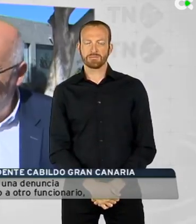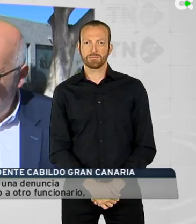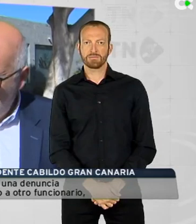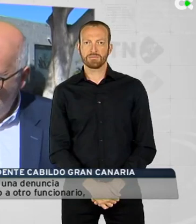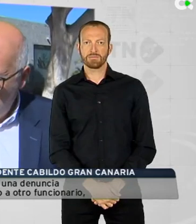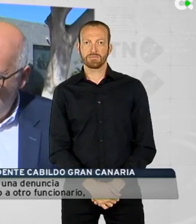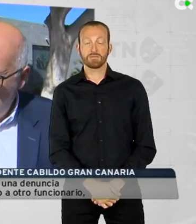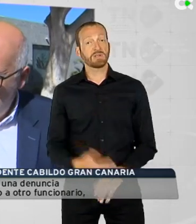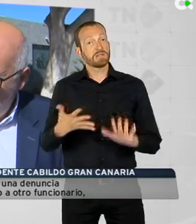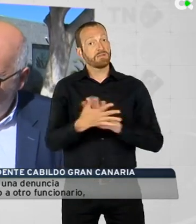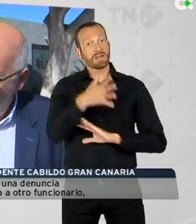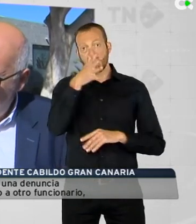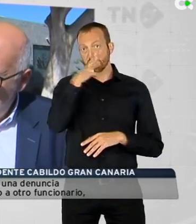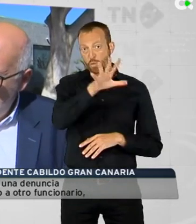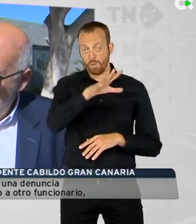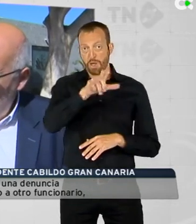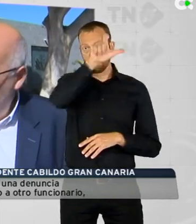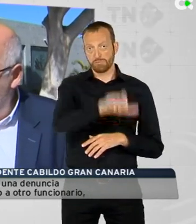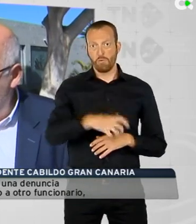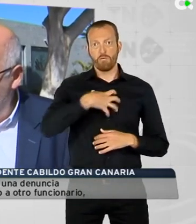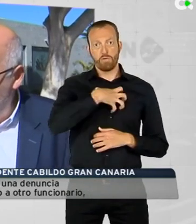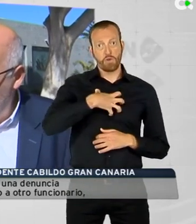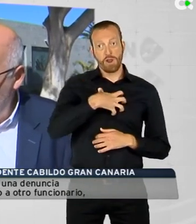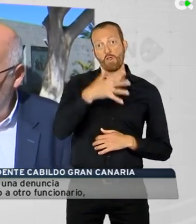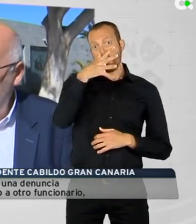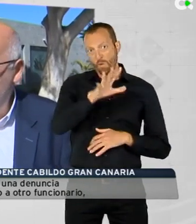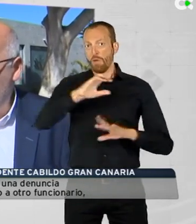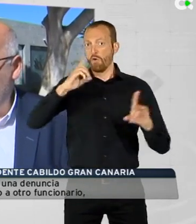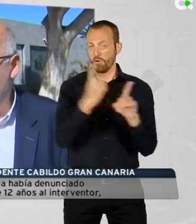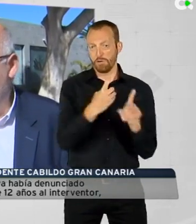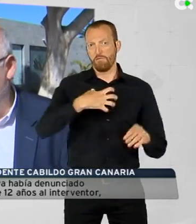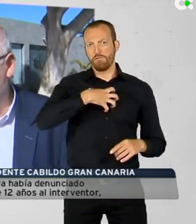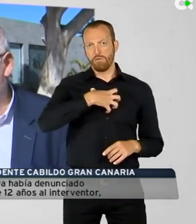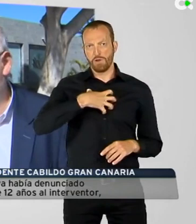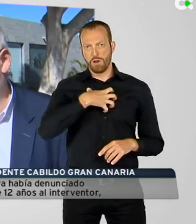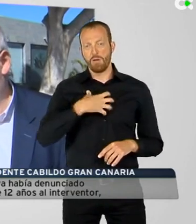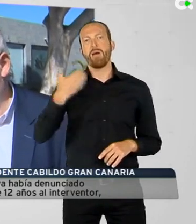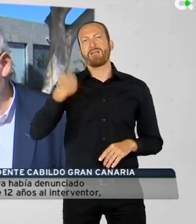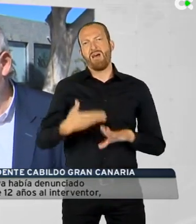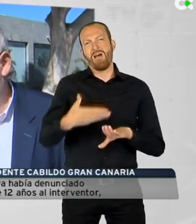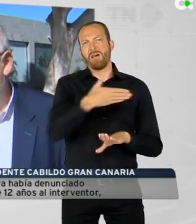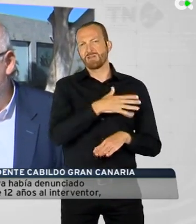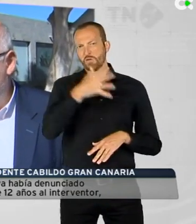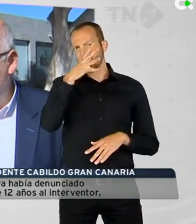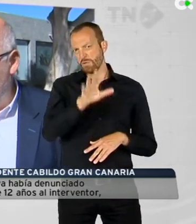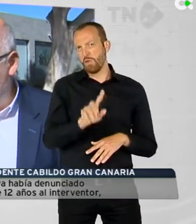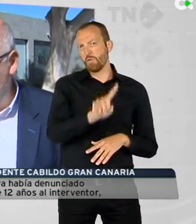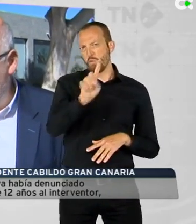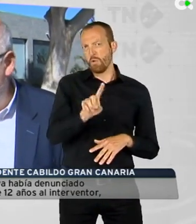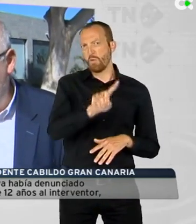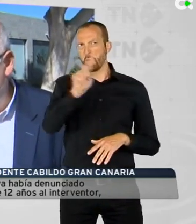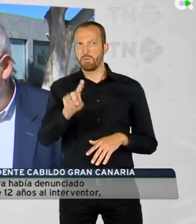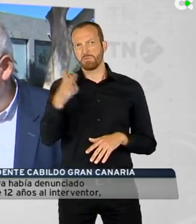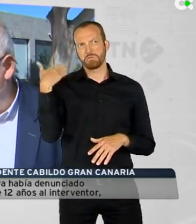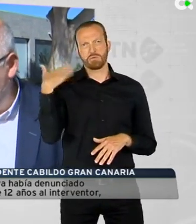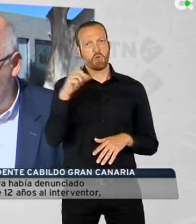Se trata de una denuncia de un funcionario a otro funcionario, un funcionario que ya había denunciado en otra ocasión hace 12